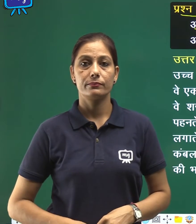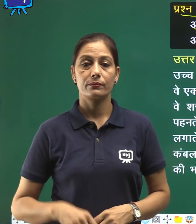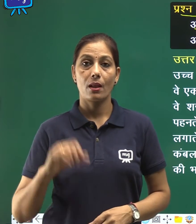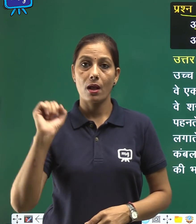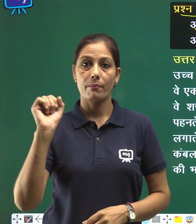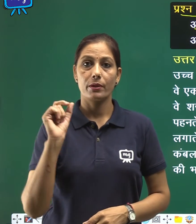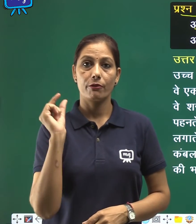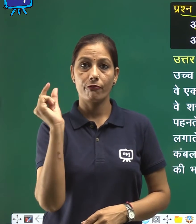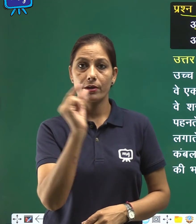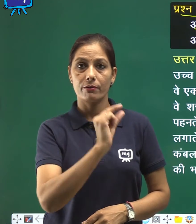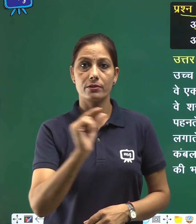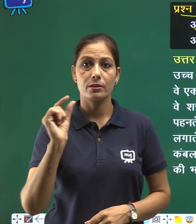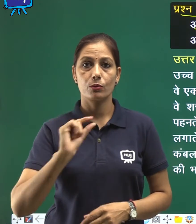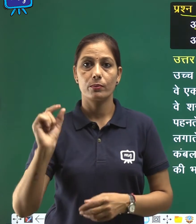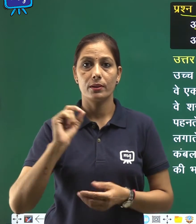अपने शब्दों में कीजिए।